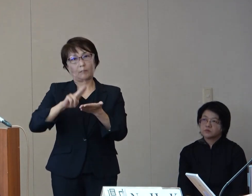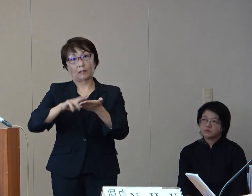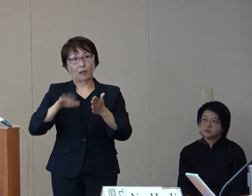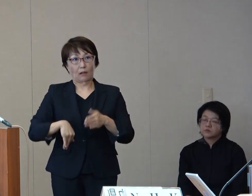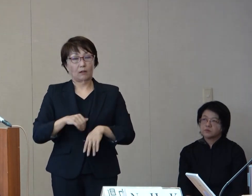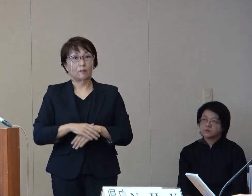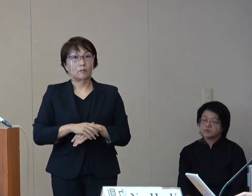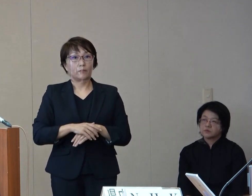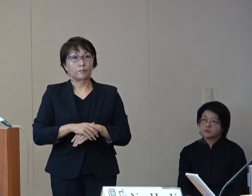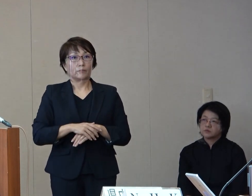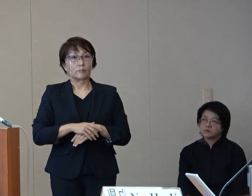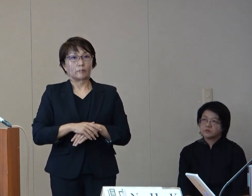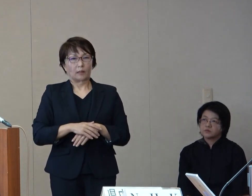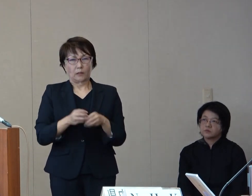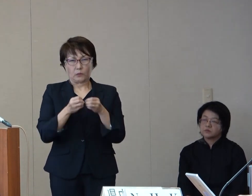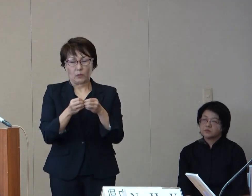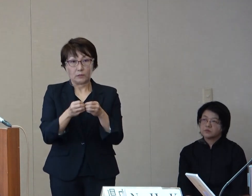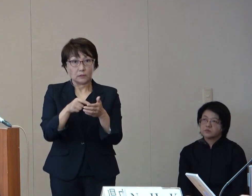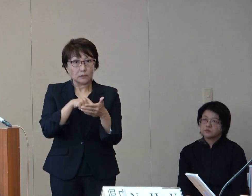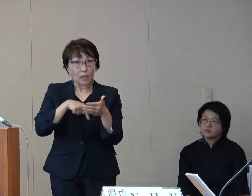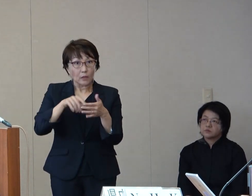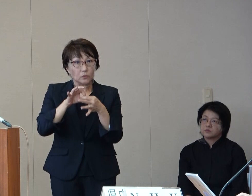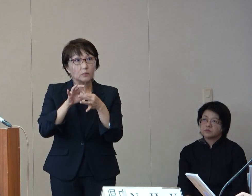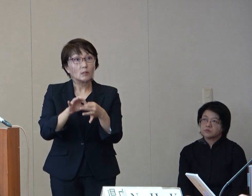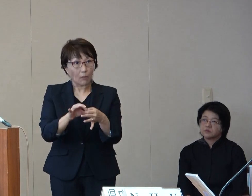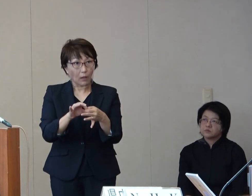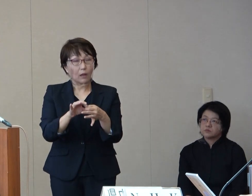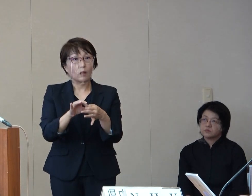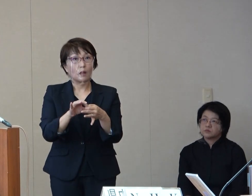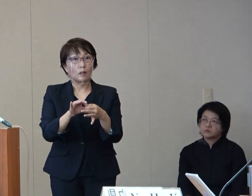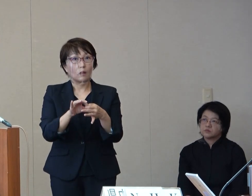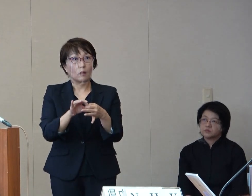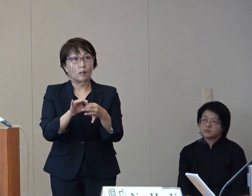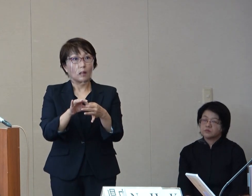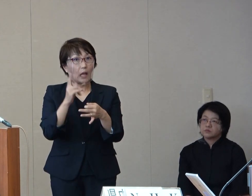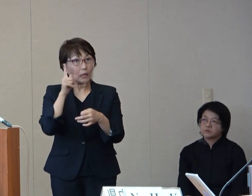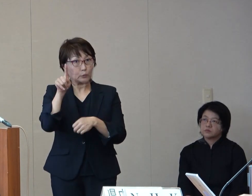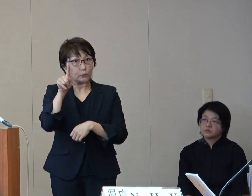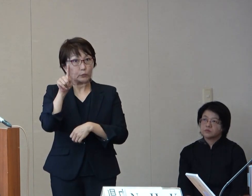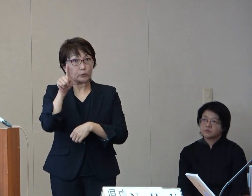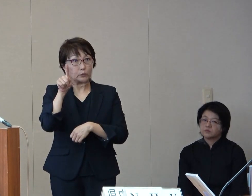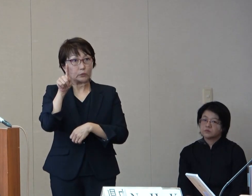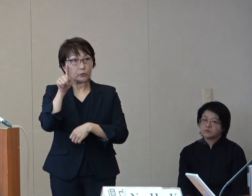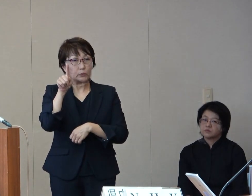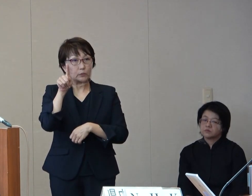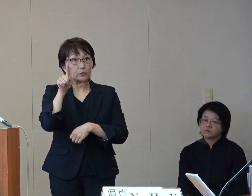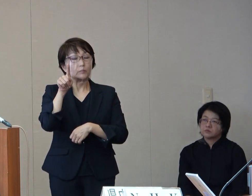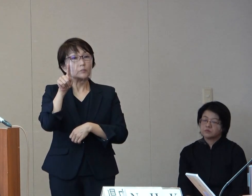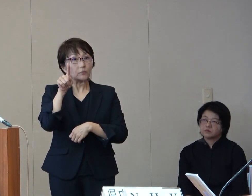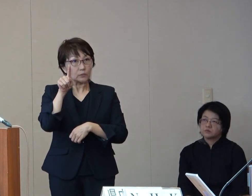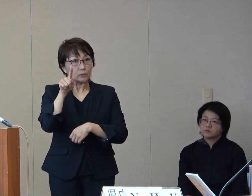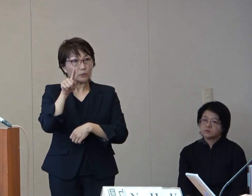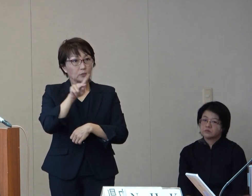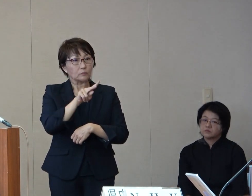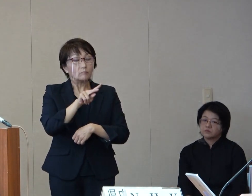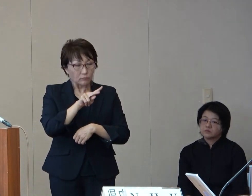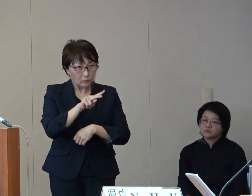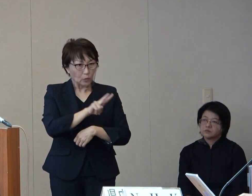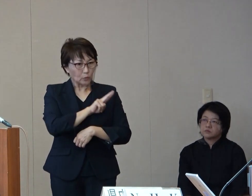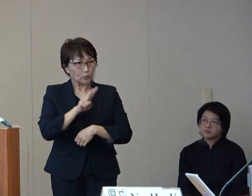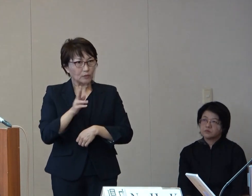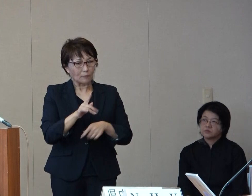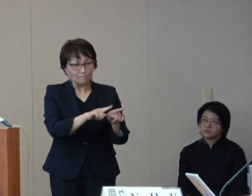ますなおあの詳細についてははええええ発5日前倒し